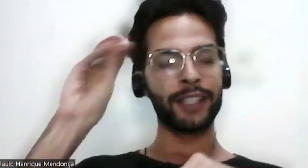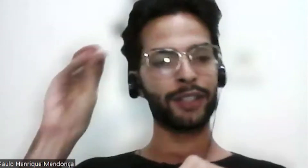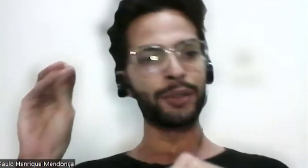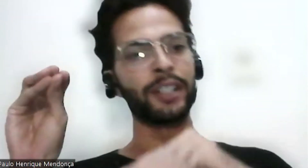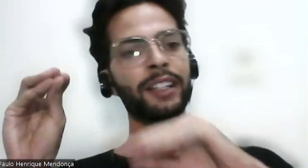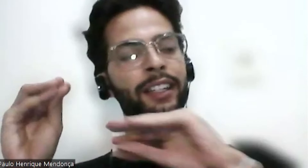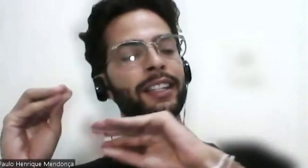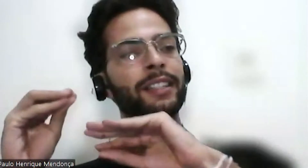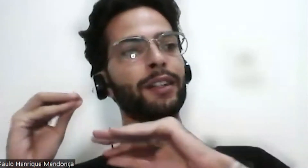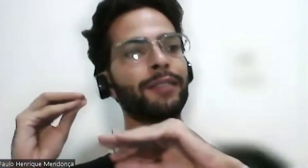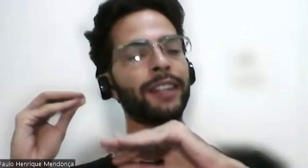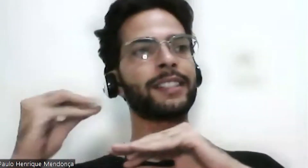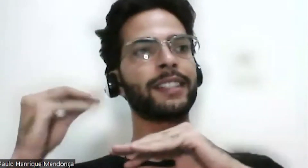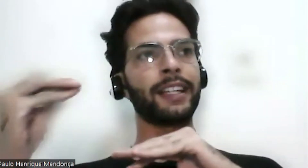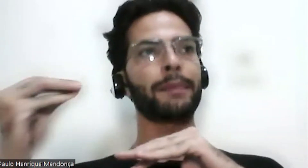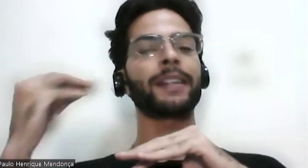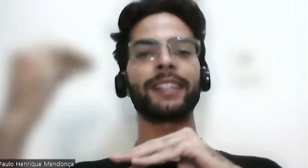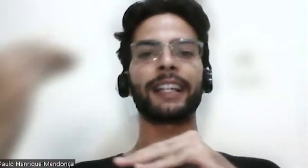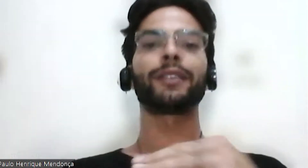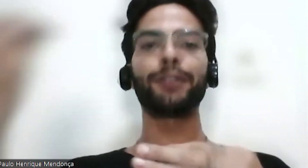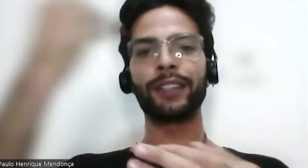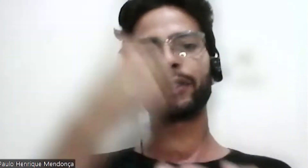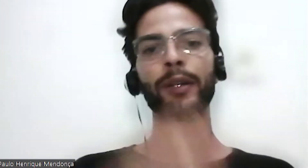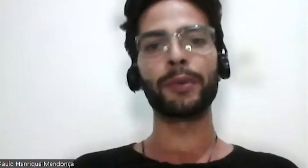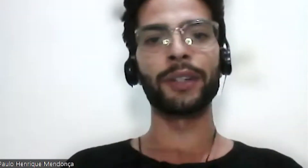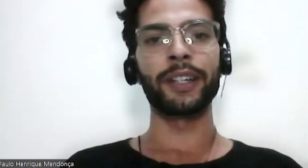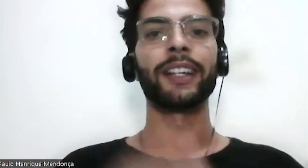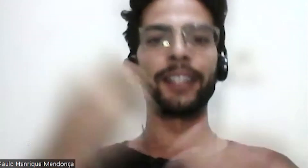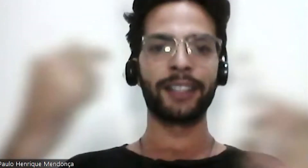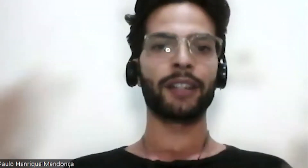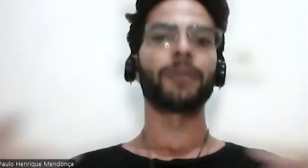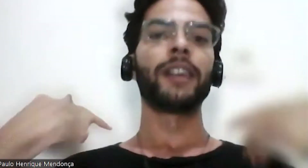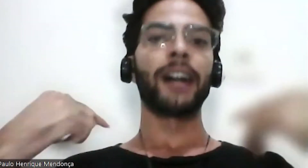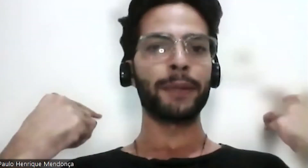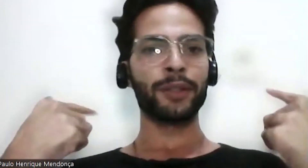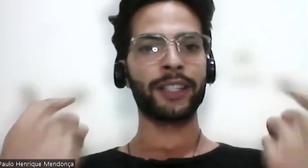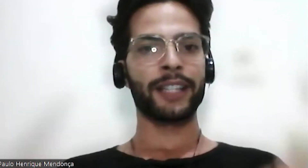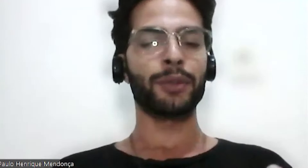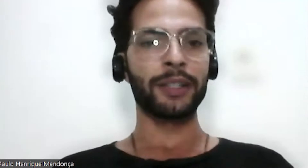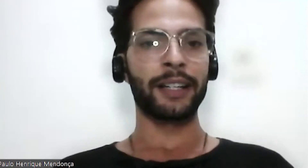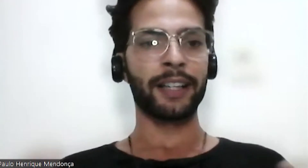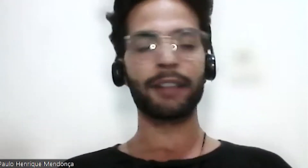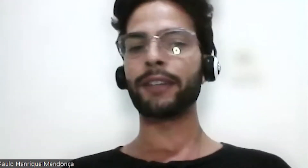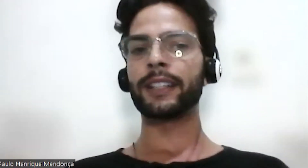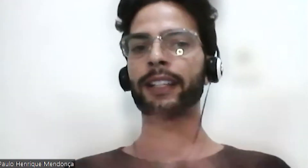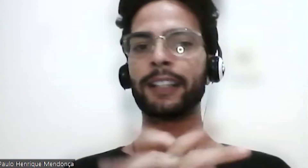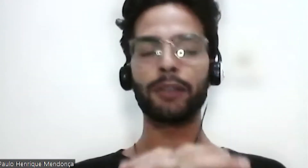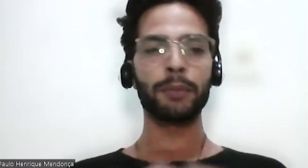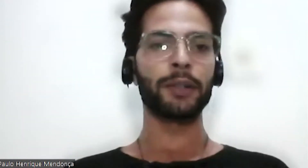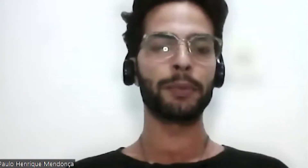vídeo que só vai ser apresentado no final do e-book. Então, a pessoa que é surda, ela não vai entender nada do e-book, porque